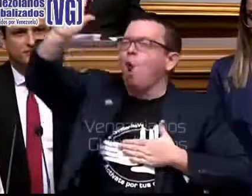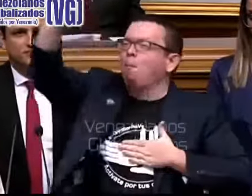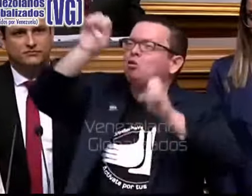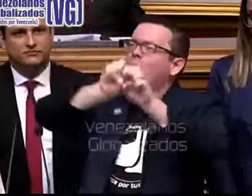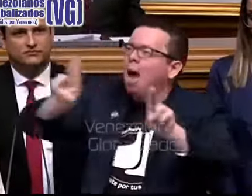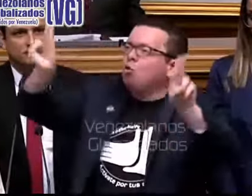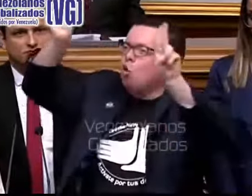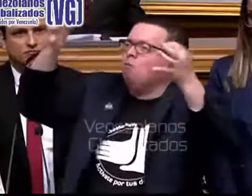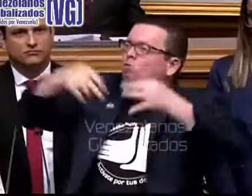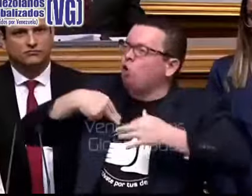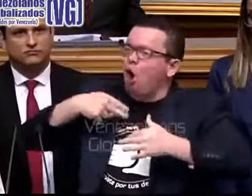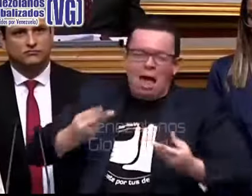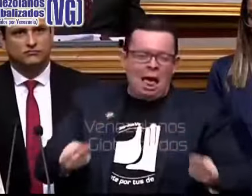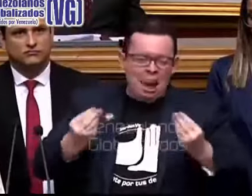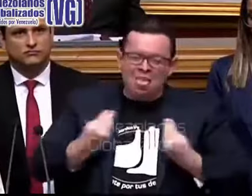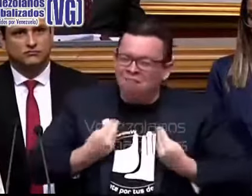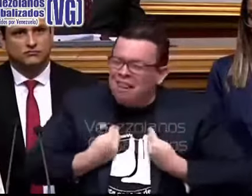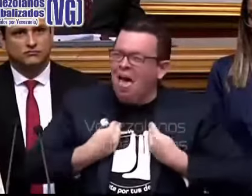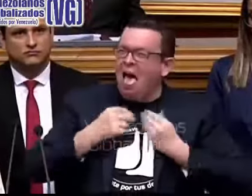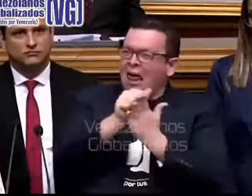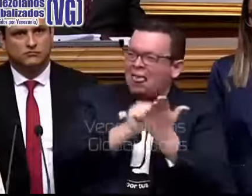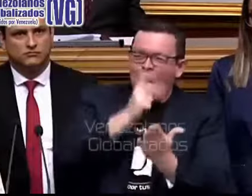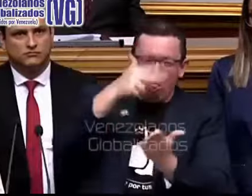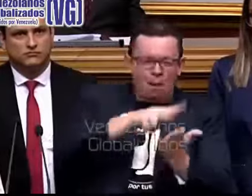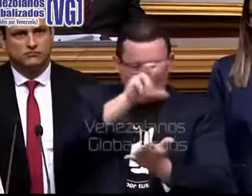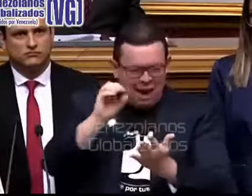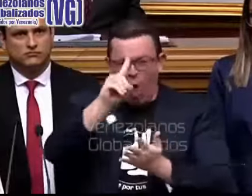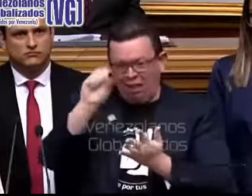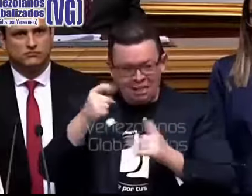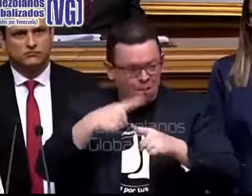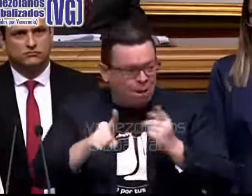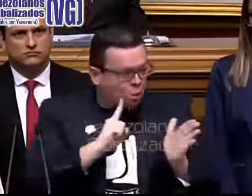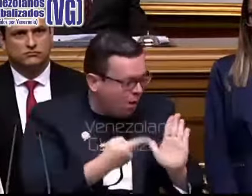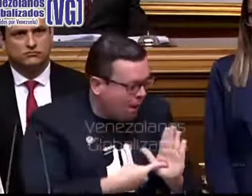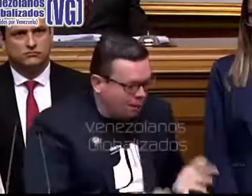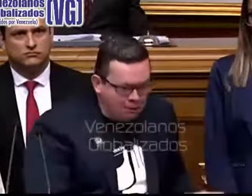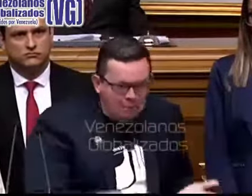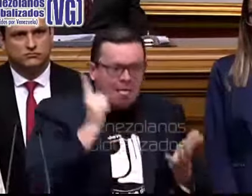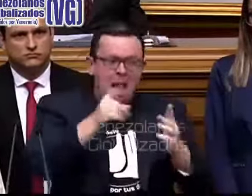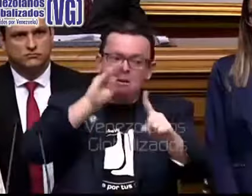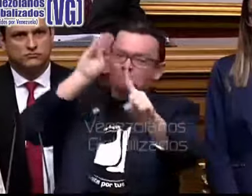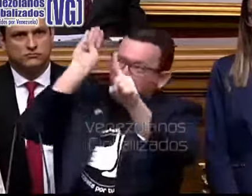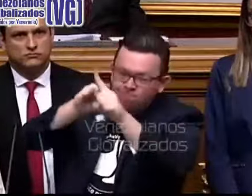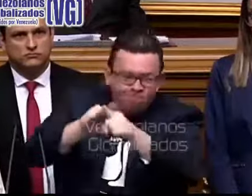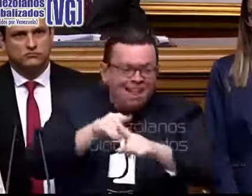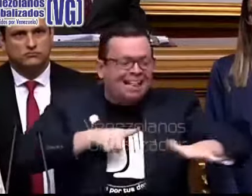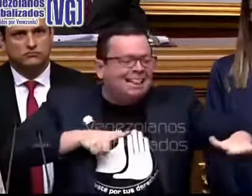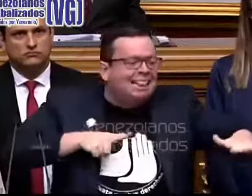establece la Agenda 2030 y los Objetivos de Desarrollo Sostenible propuestos por la Organización de Naciones Unidas. Sabemos que